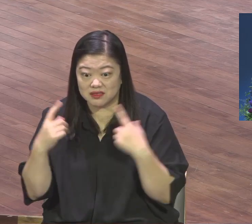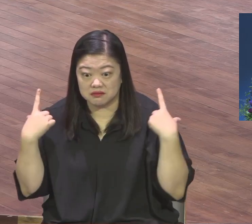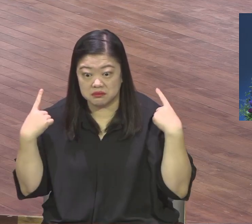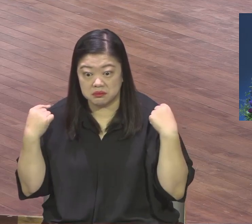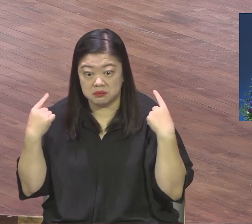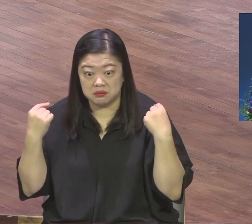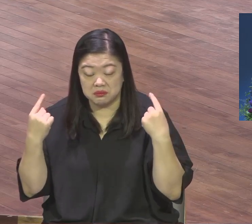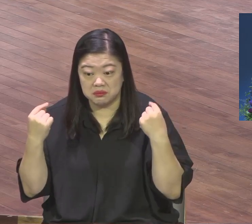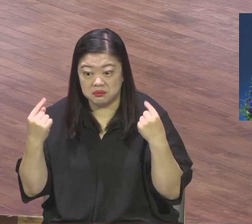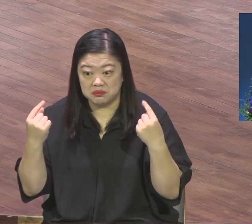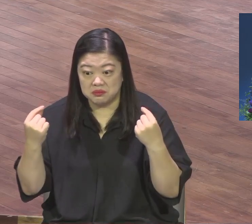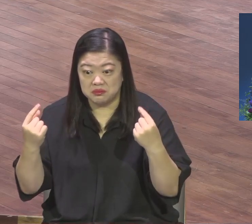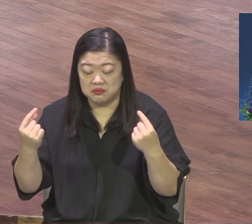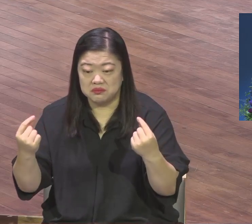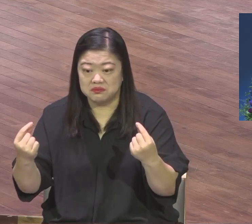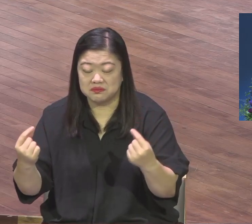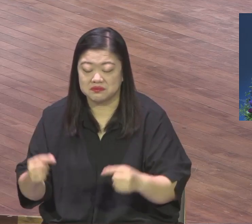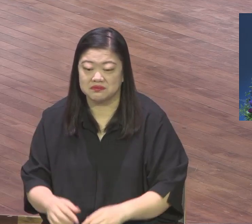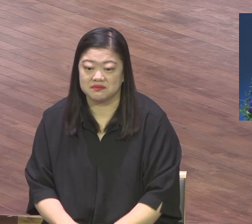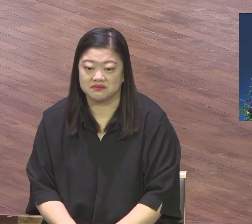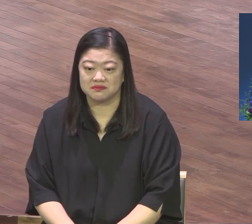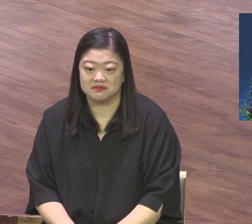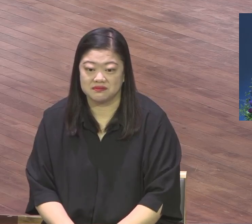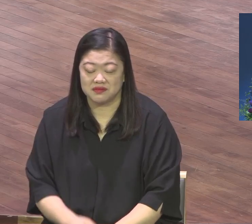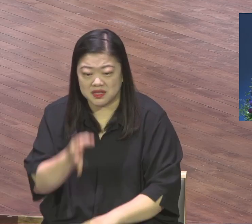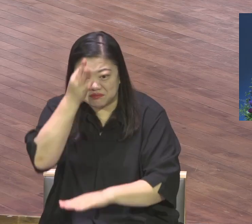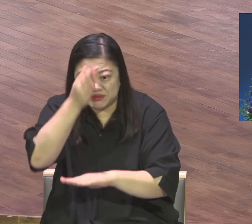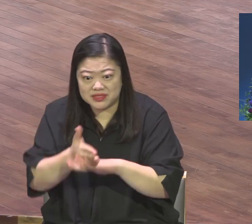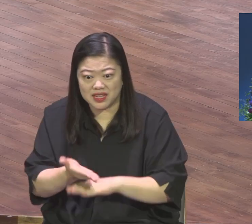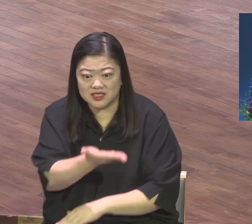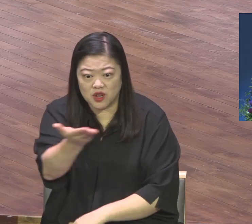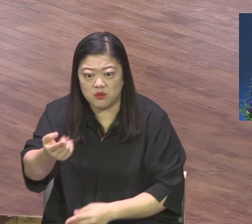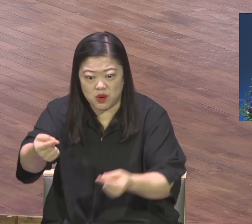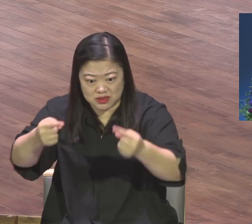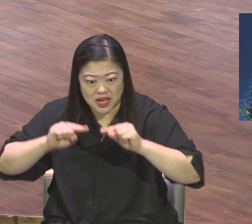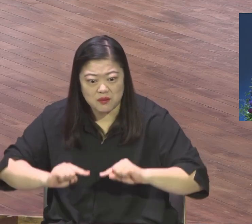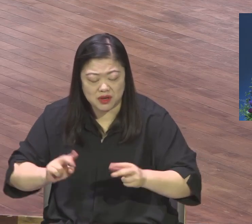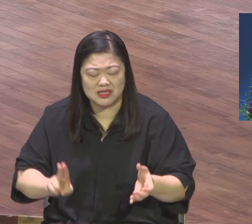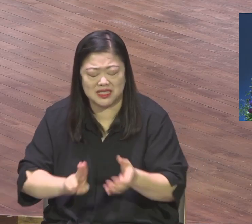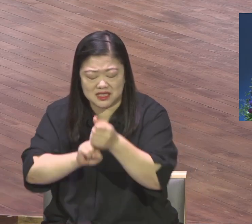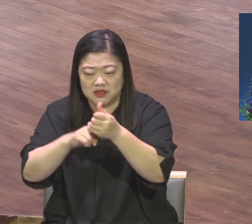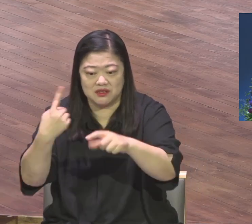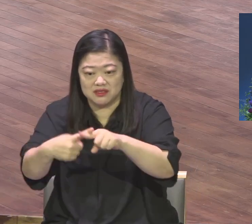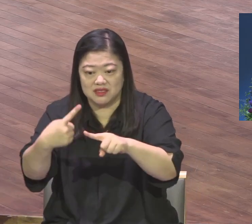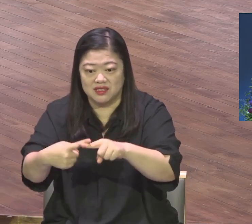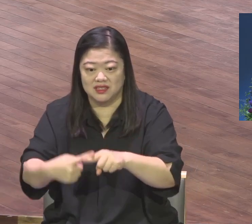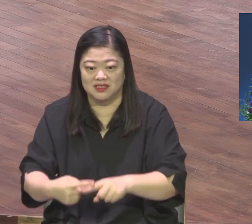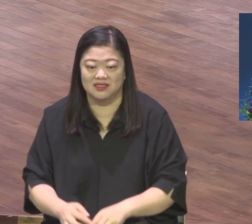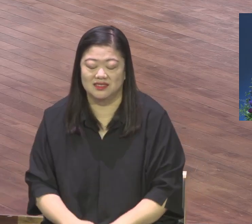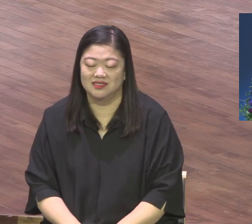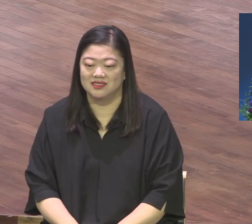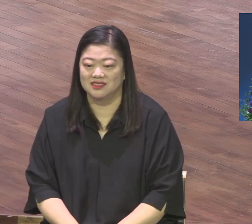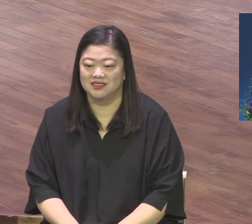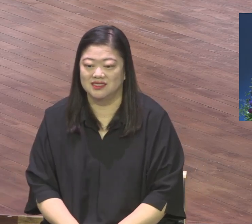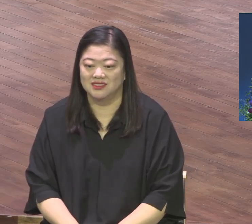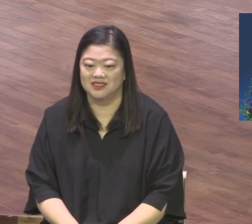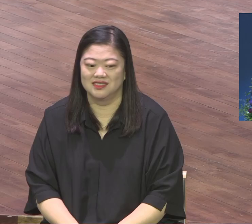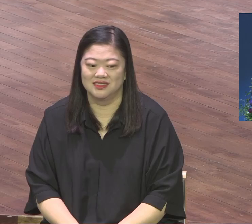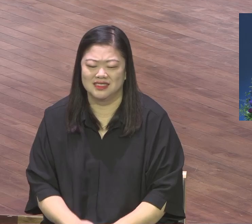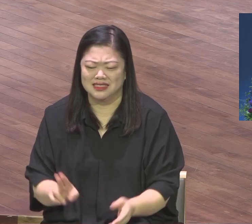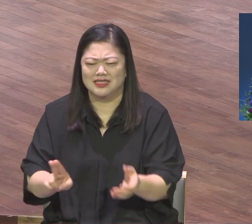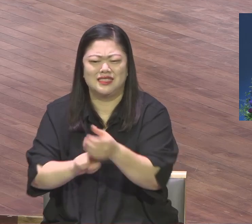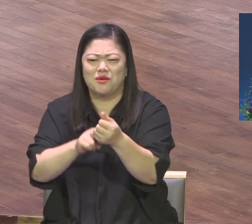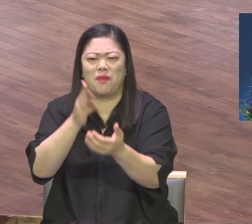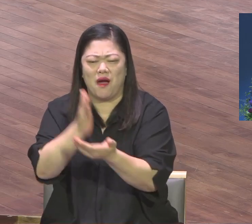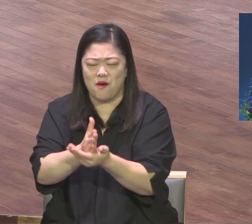맨날 그 자리에서 그냥 교회나 앉은 것도 기적이지만 자라야 돼요. 아멘. 전진하라. 성벽을